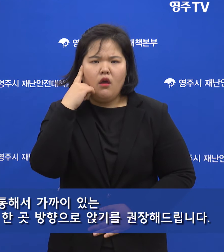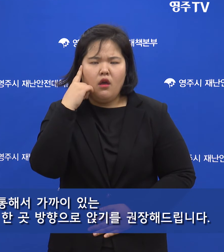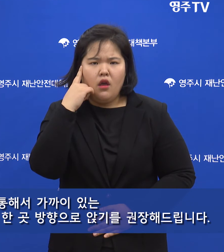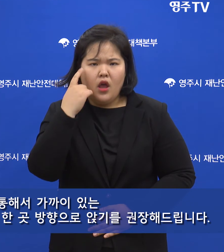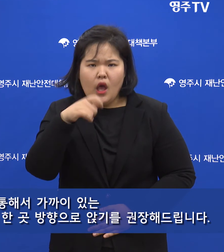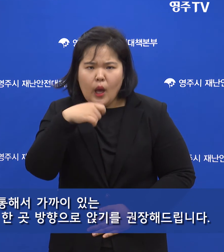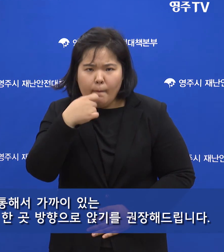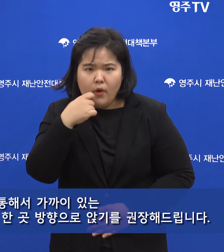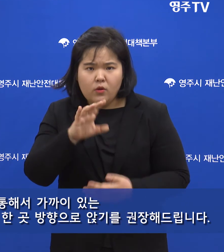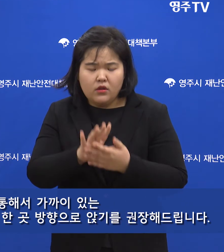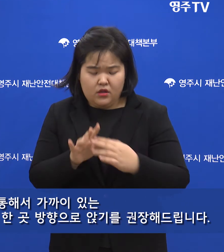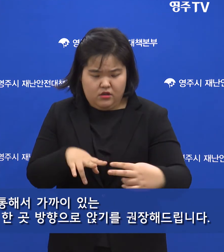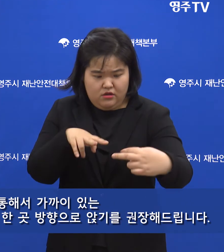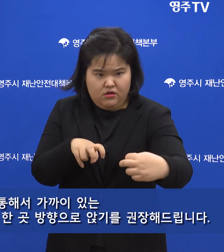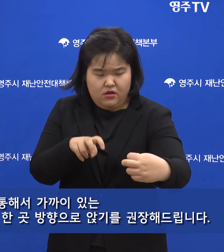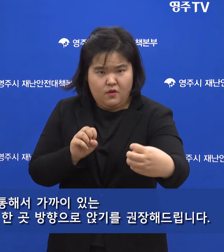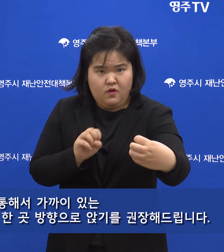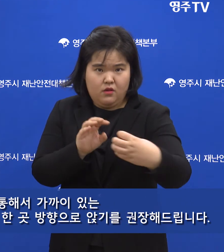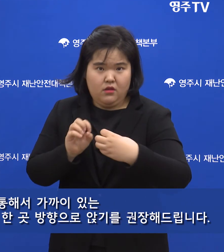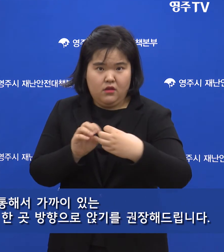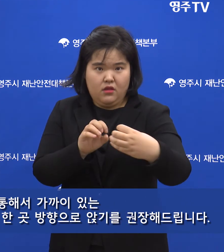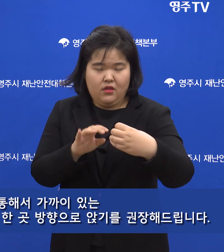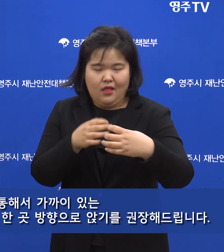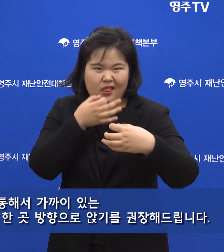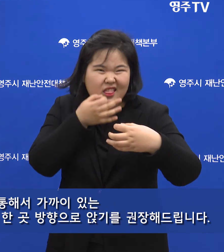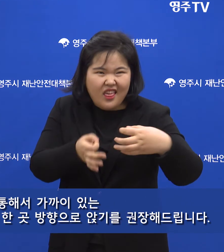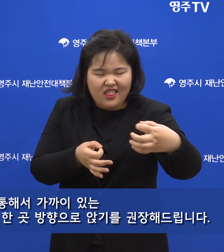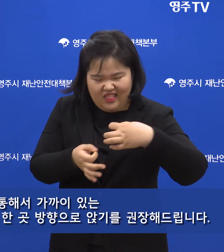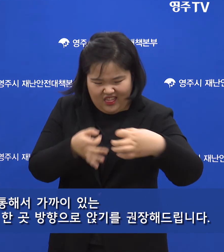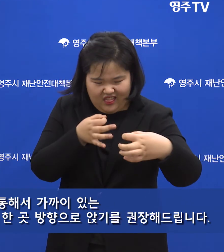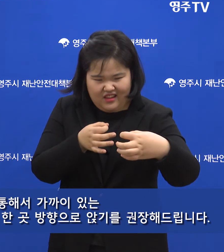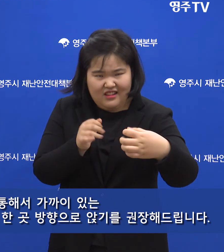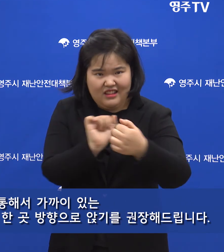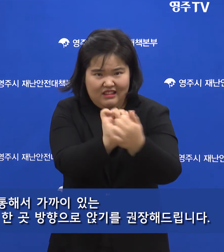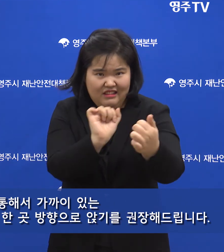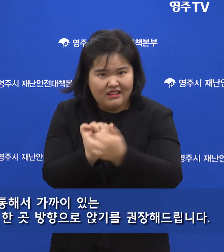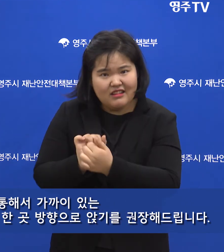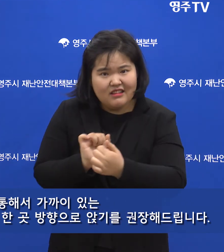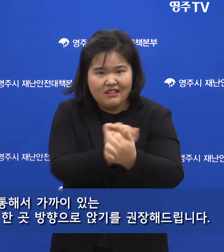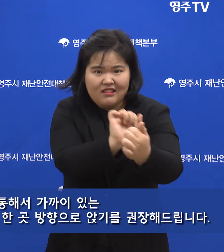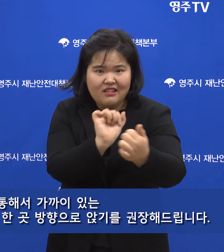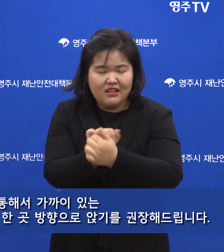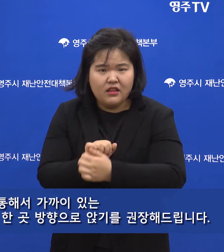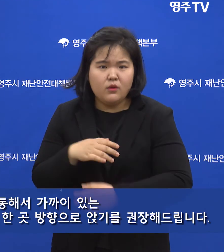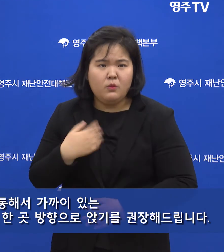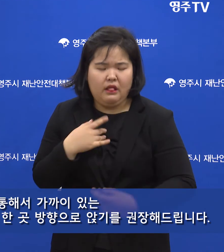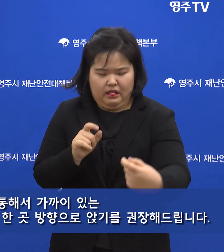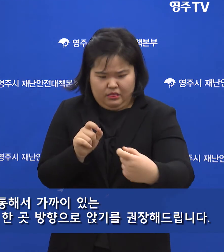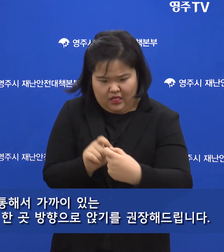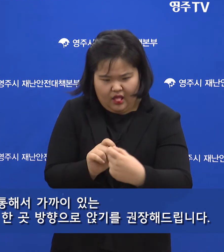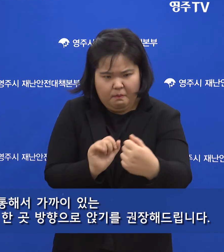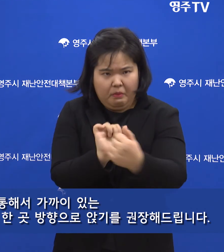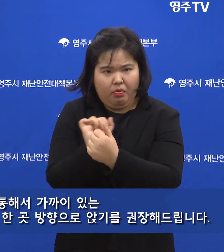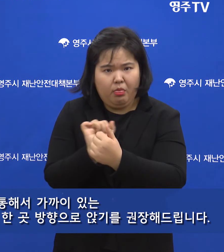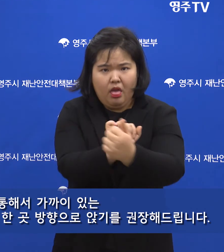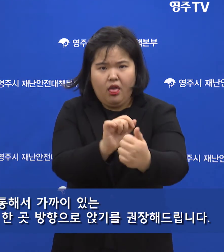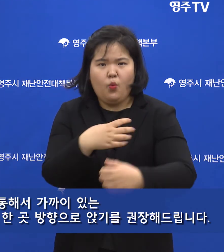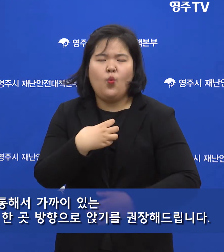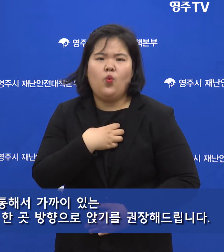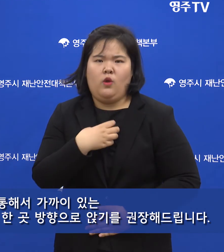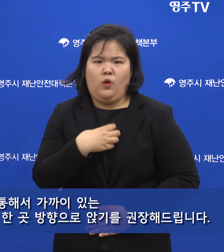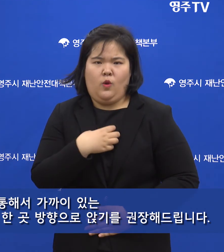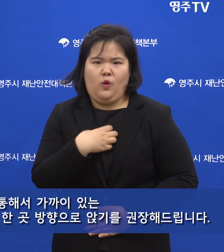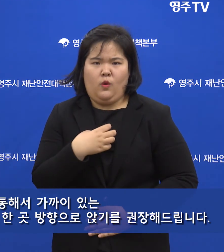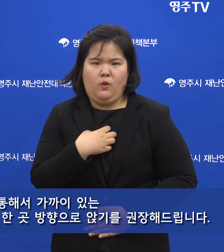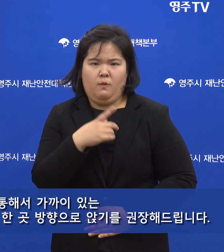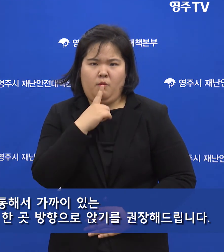도중에 대화를 하면서 침을 통해서 이렇게 상대방 바로 가까이 있는 앞에 앉은 사람에게 전달될 수